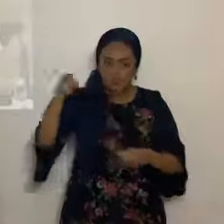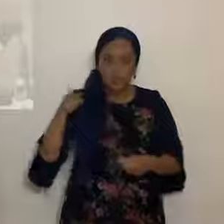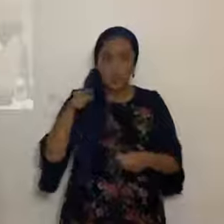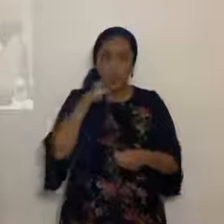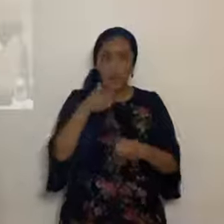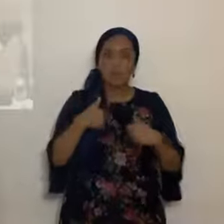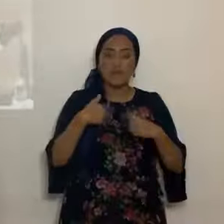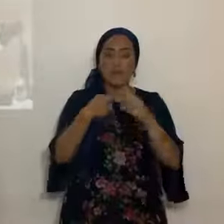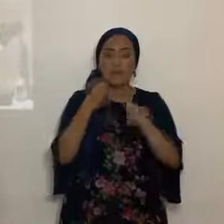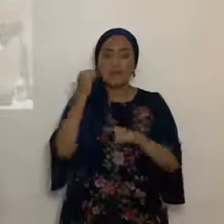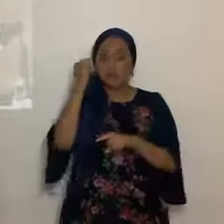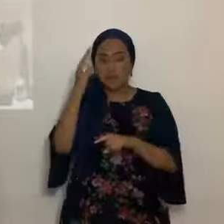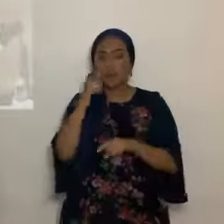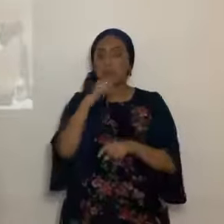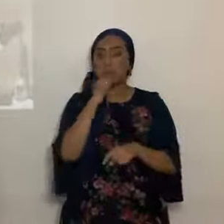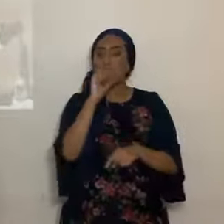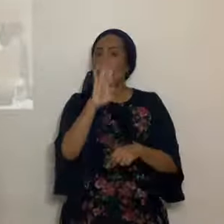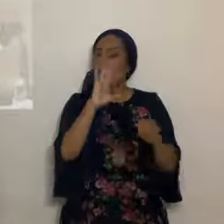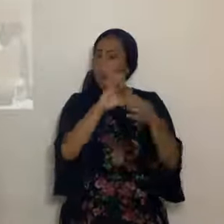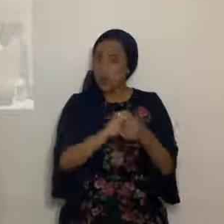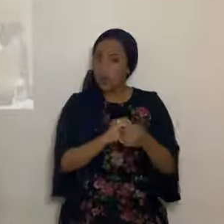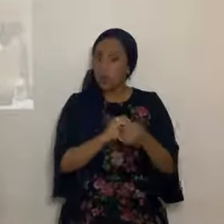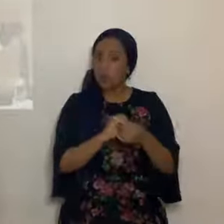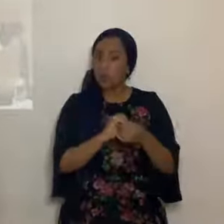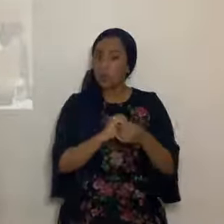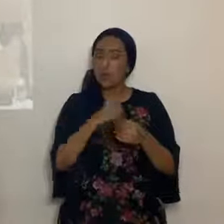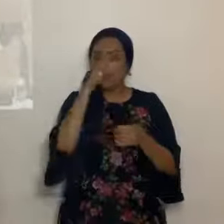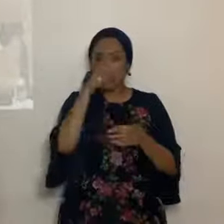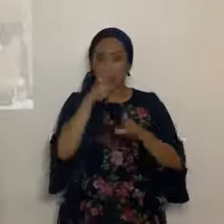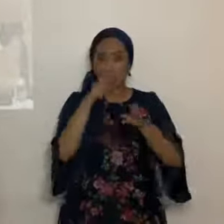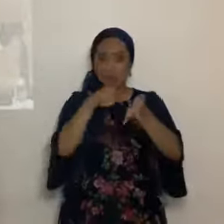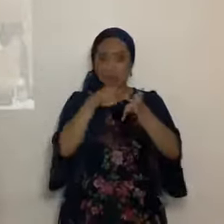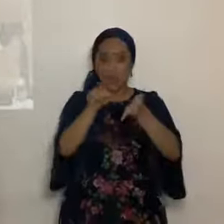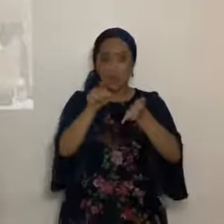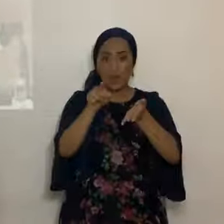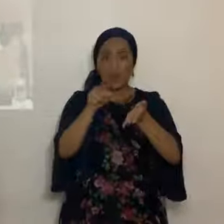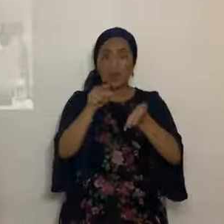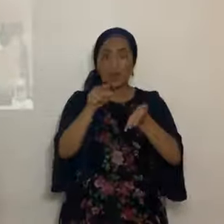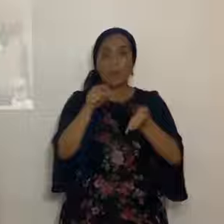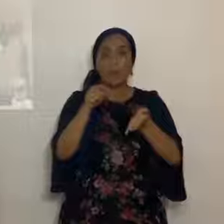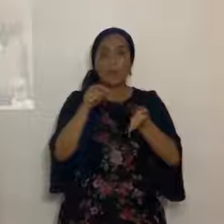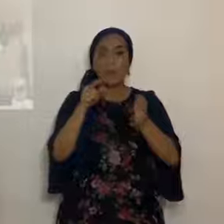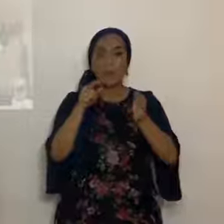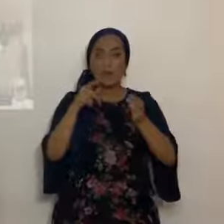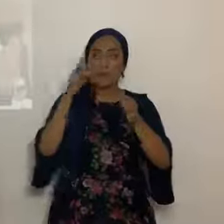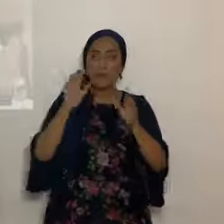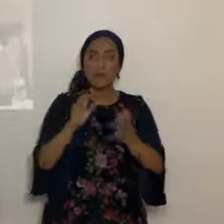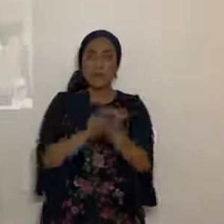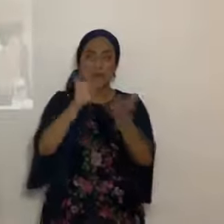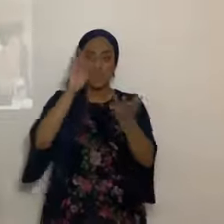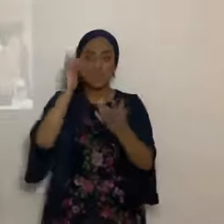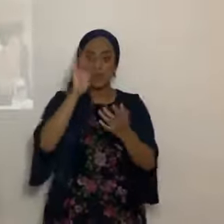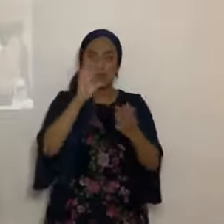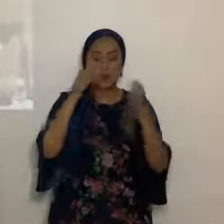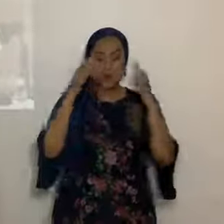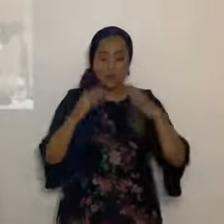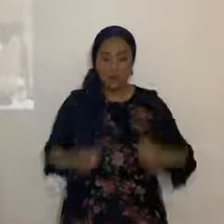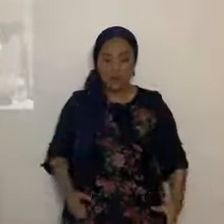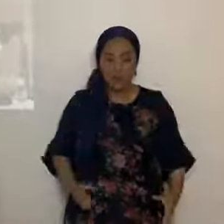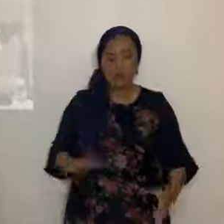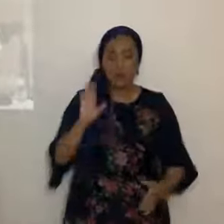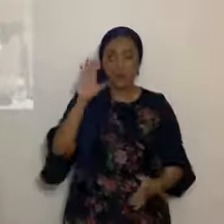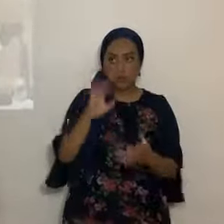de Yahweh, y que no sois vuestros? Porque habéis sido comprados por precio. Glorificad pues a Yahweh en vuestro cuerpo y en vuestro espíritu, los cuales son